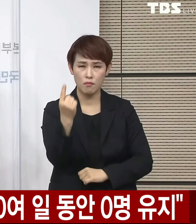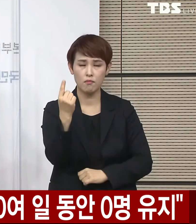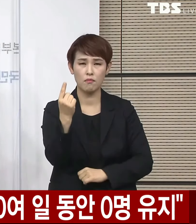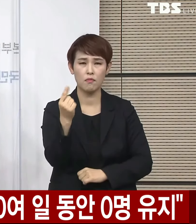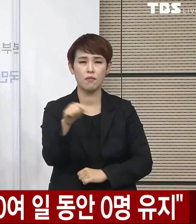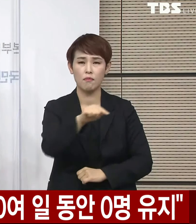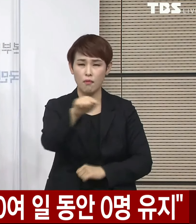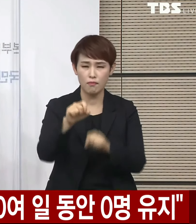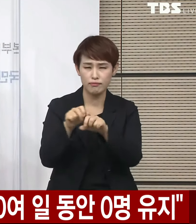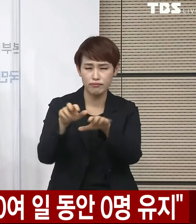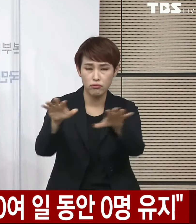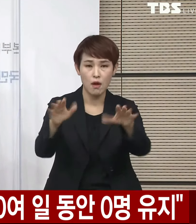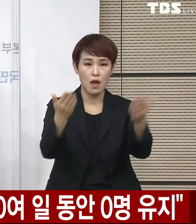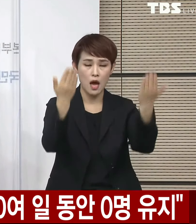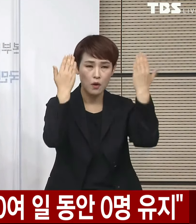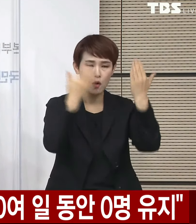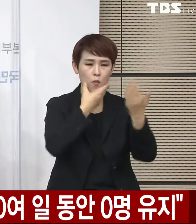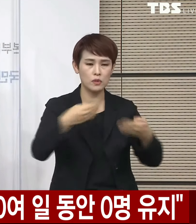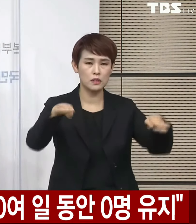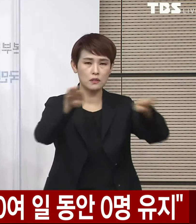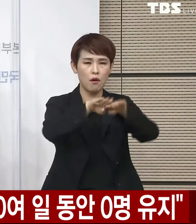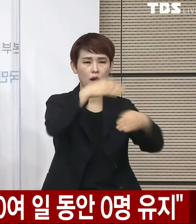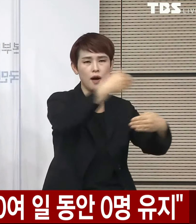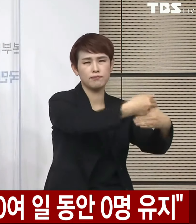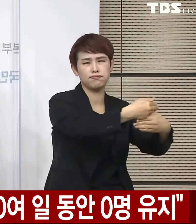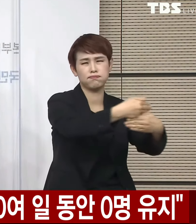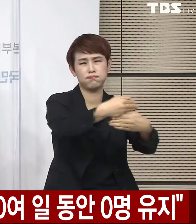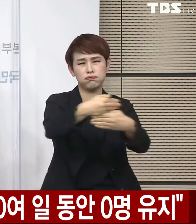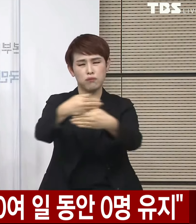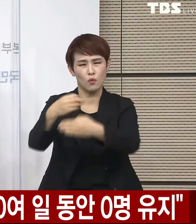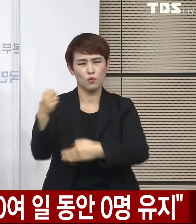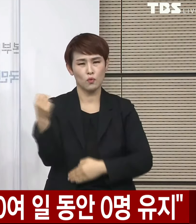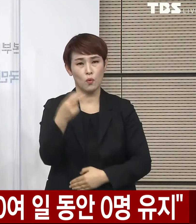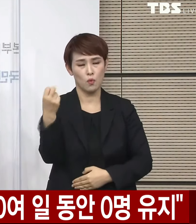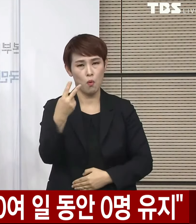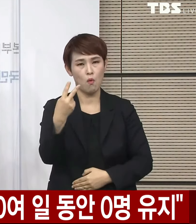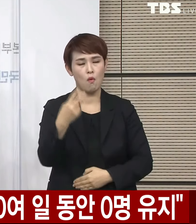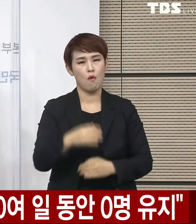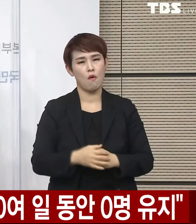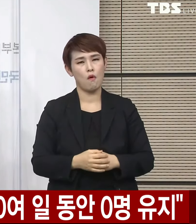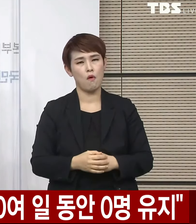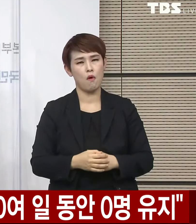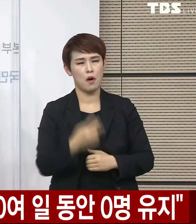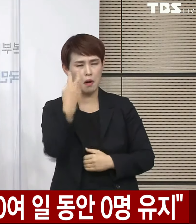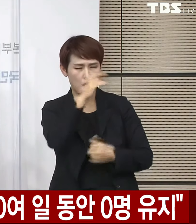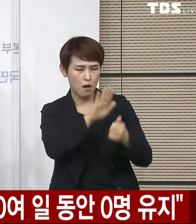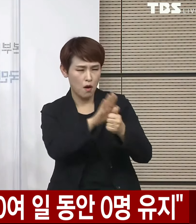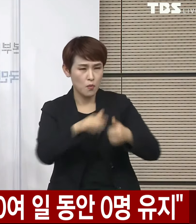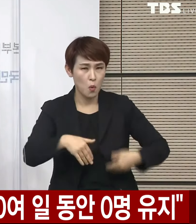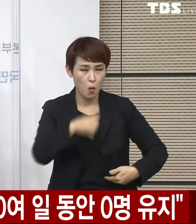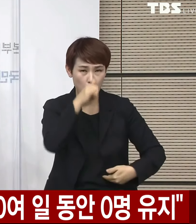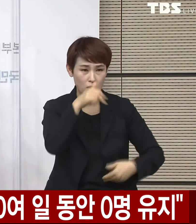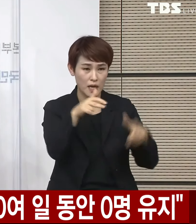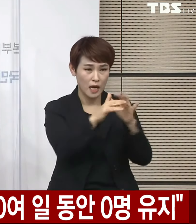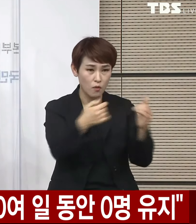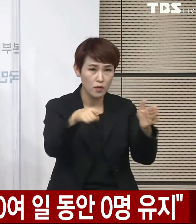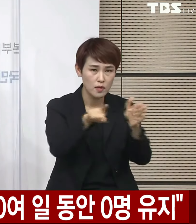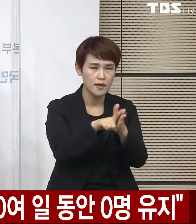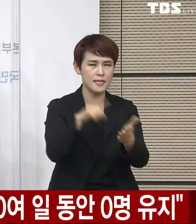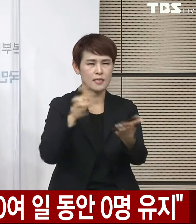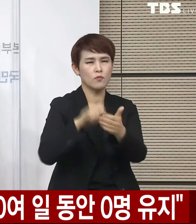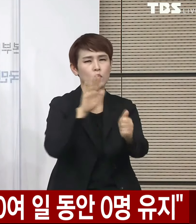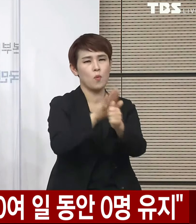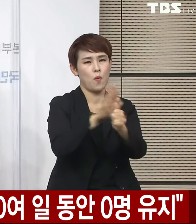따라 학교와 복지시설이 문을 자주 닫으면서 돌봄이 절실한 장애인을 위해 긴급 돌봄을